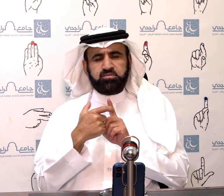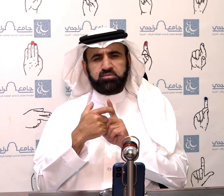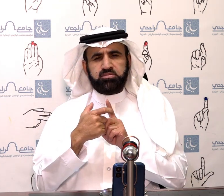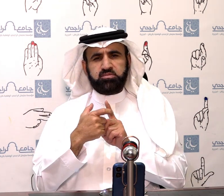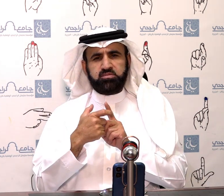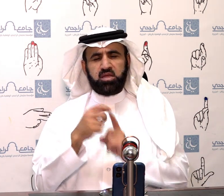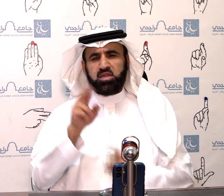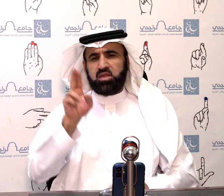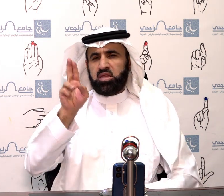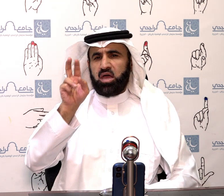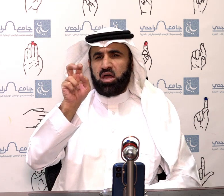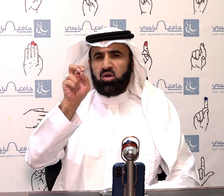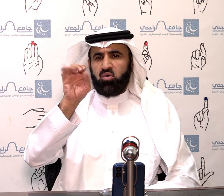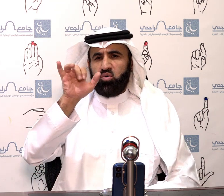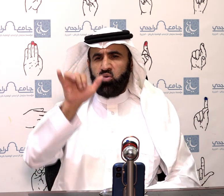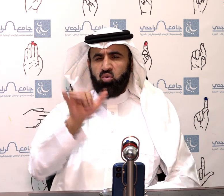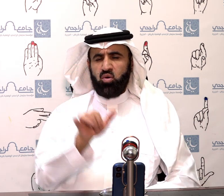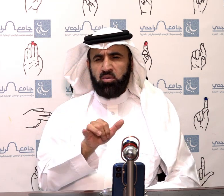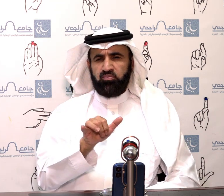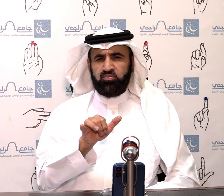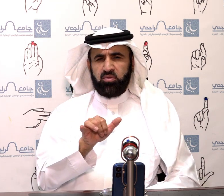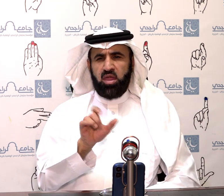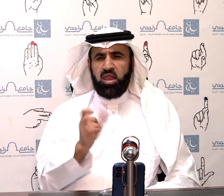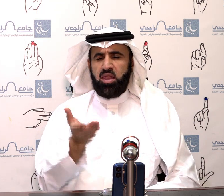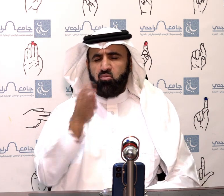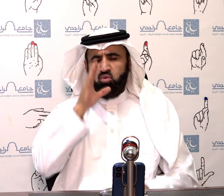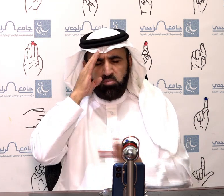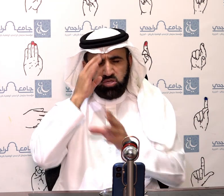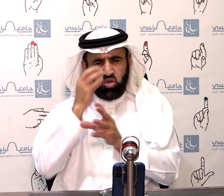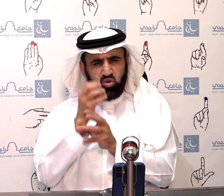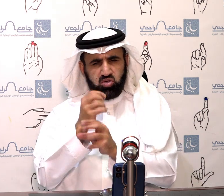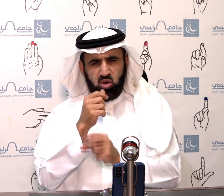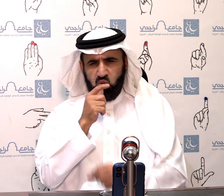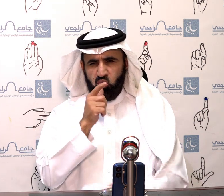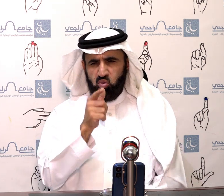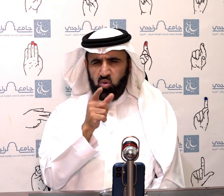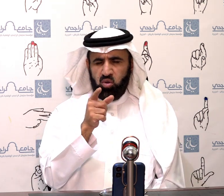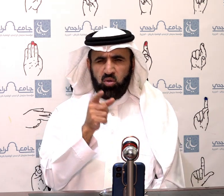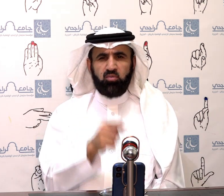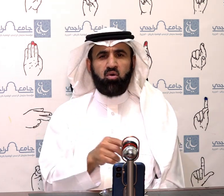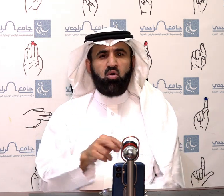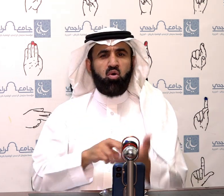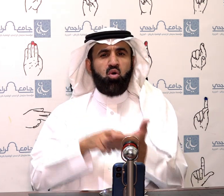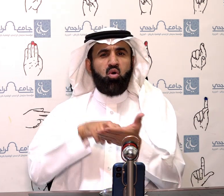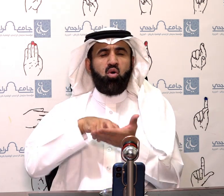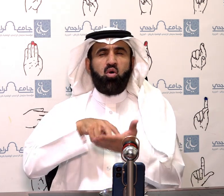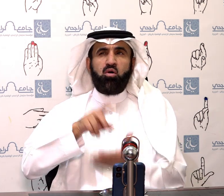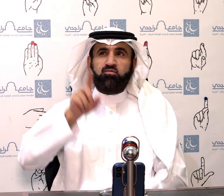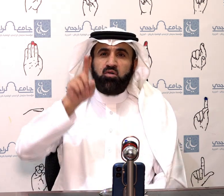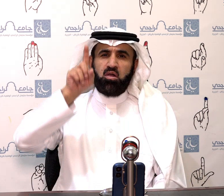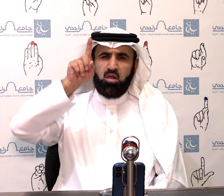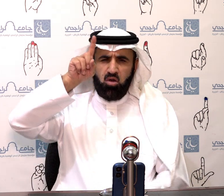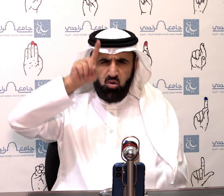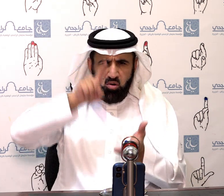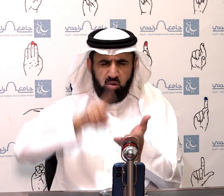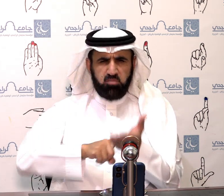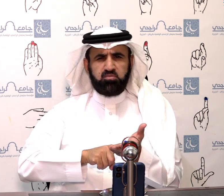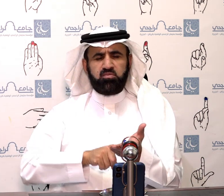وصفها النبي صلى الله عليه وسلم هي خوفك من الله عز وجل. اتق